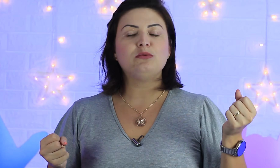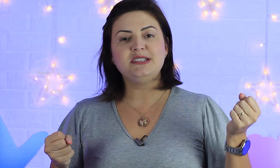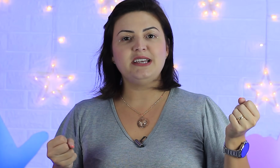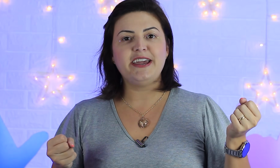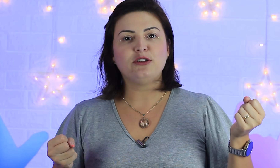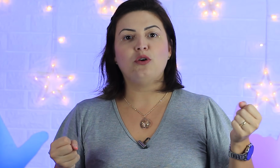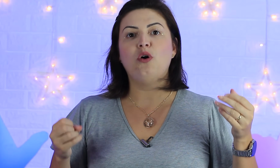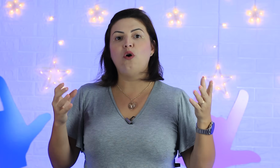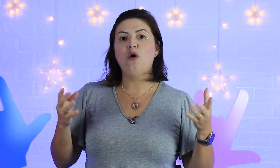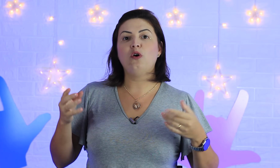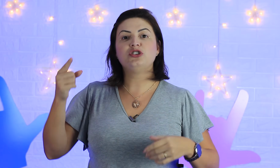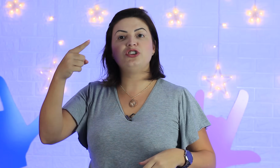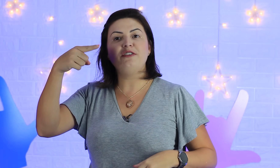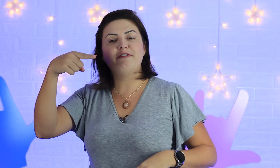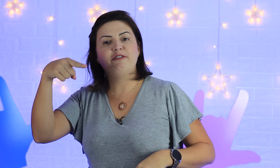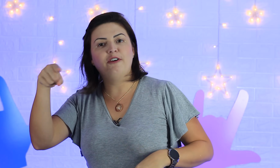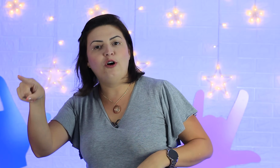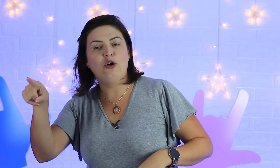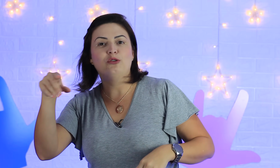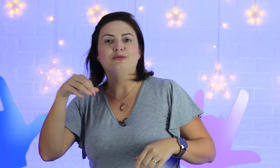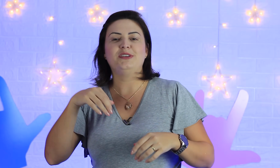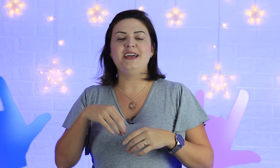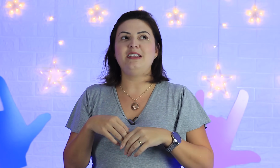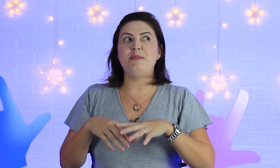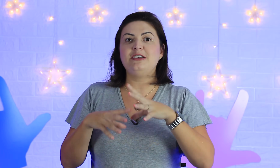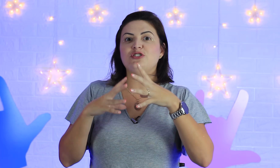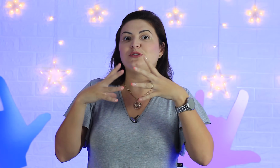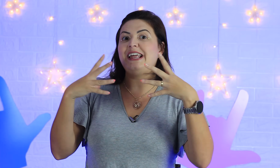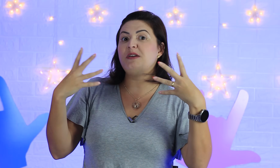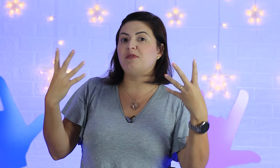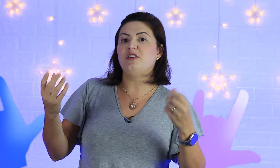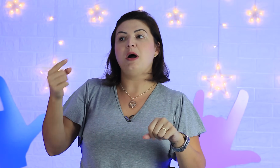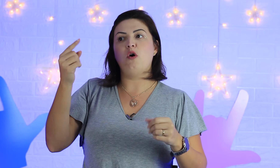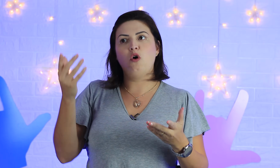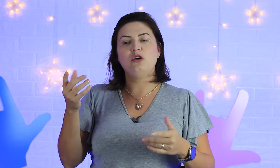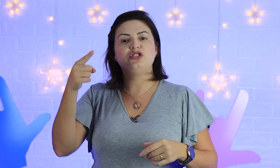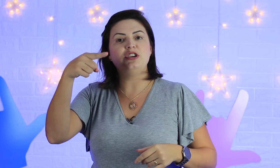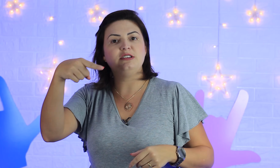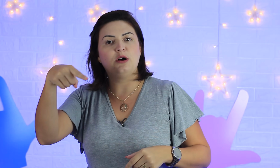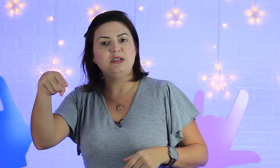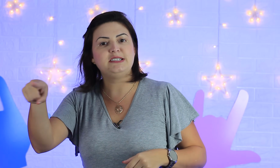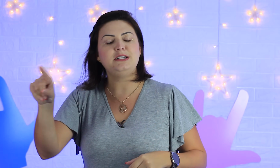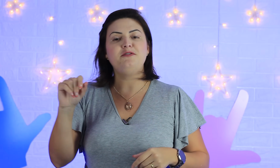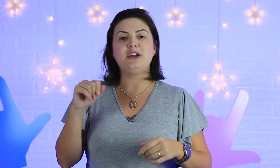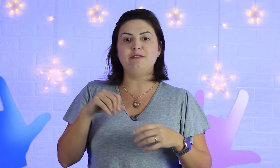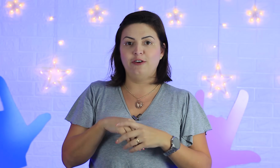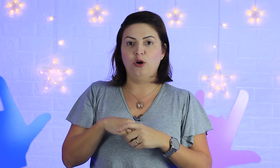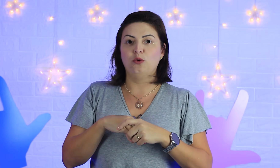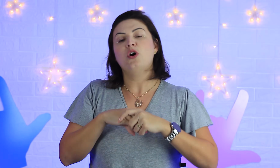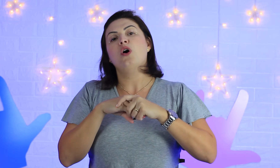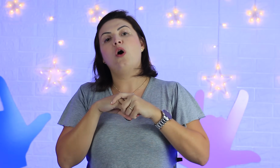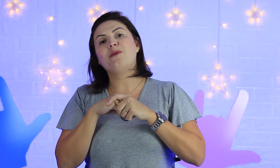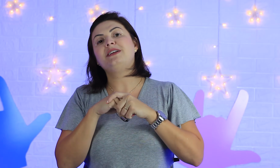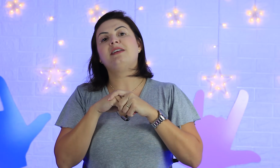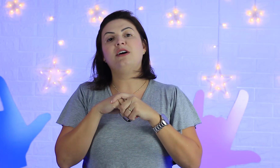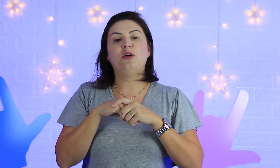acontecendo. Hoje, vou, né? Depende do tempo verbal. Hoje, então, ele significa vou. Ou, então,